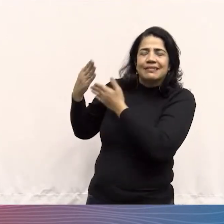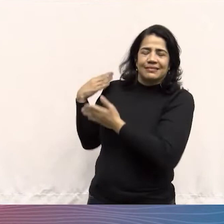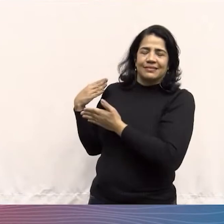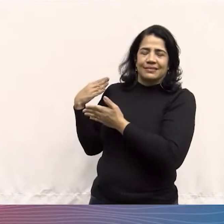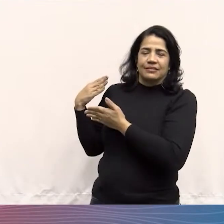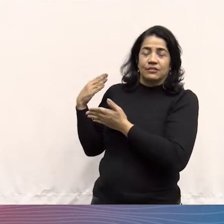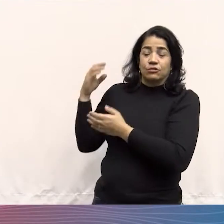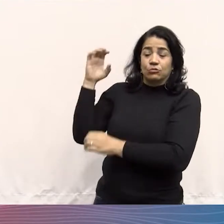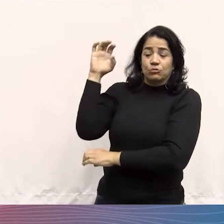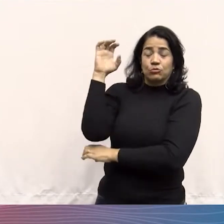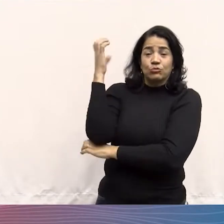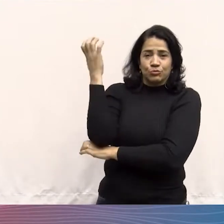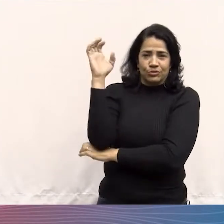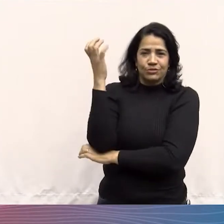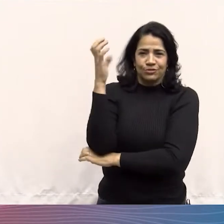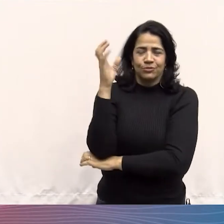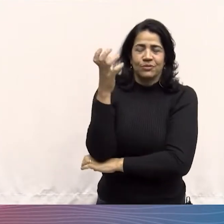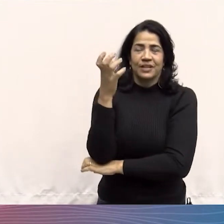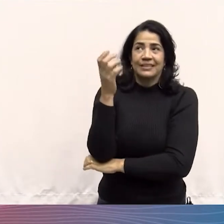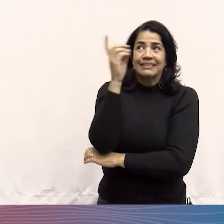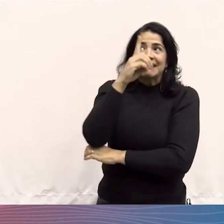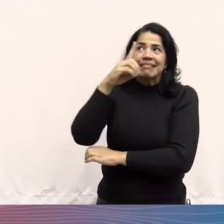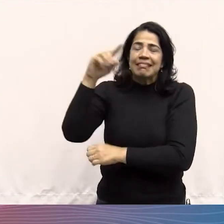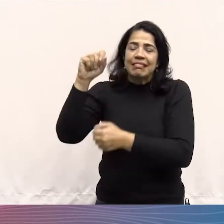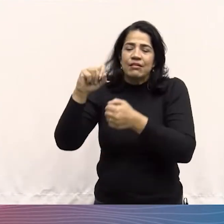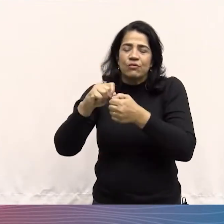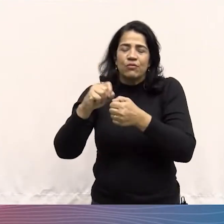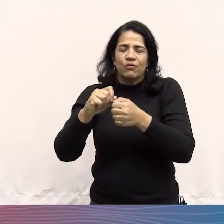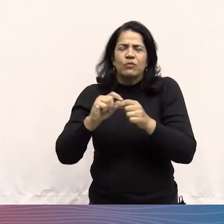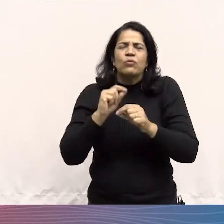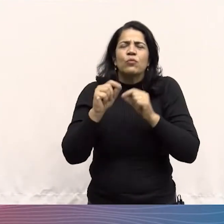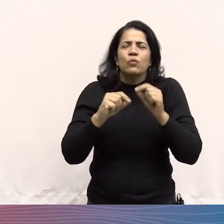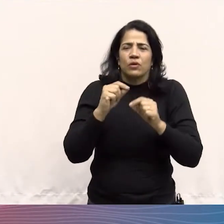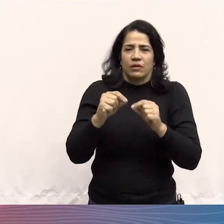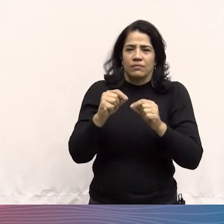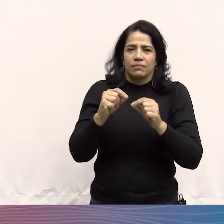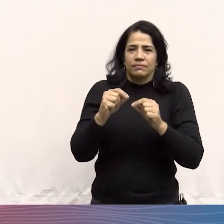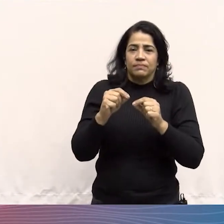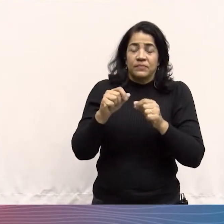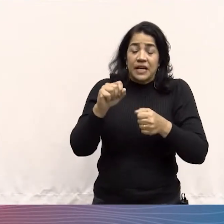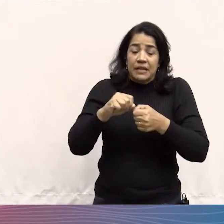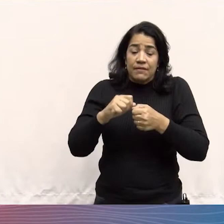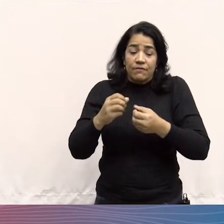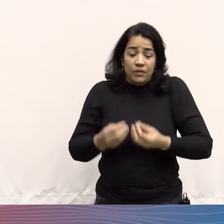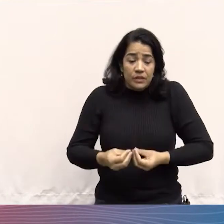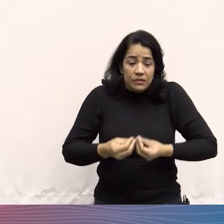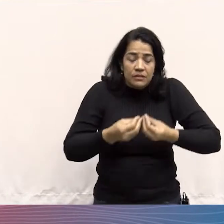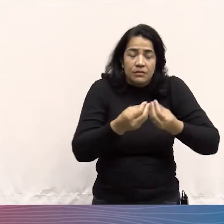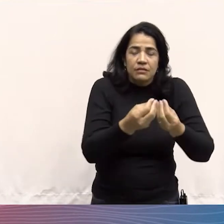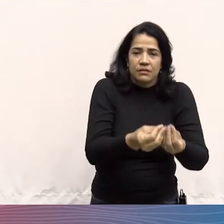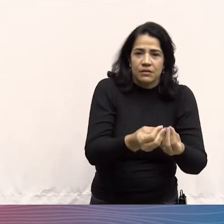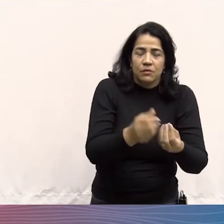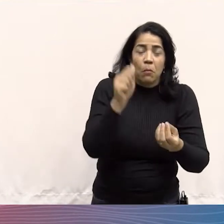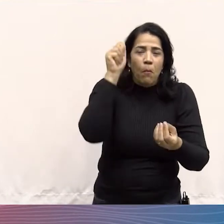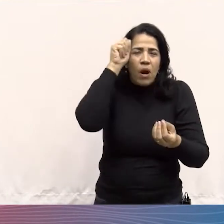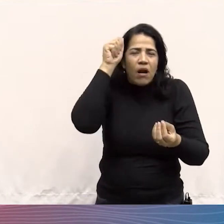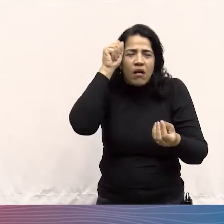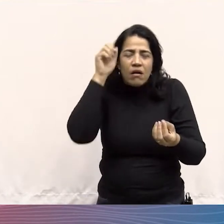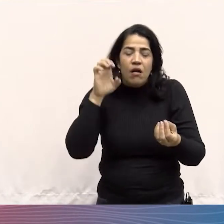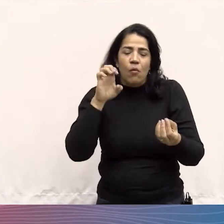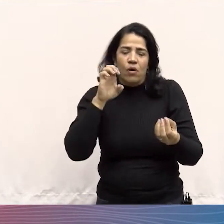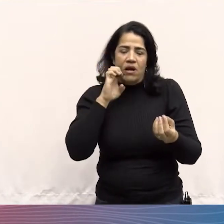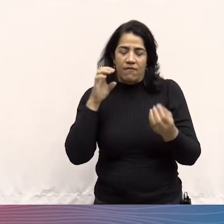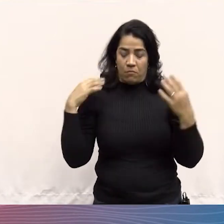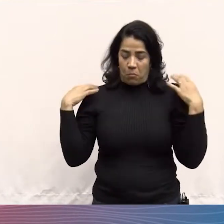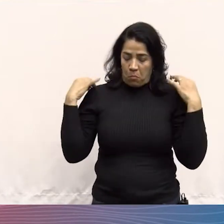providenciou uma veste de justiça, que tipifica que Cristo é a nossa justiça. Mas agora